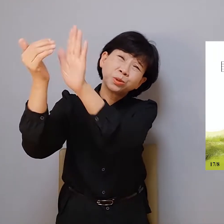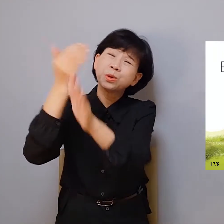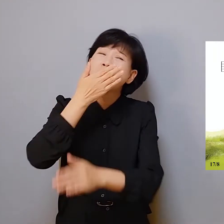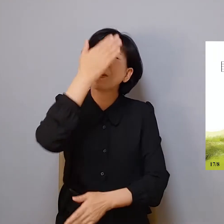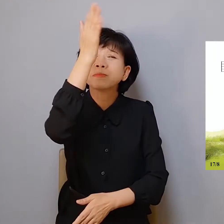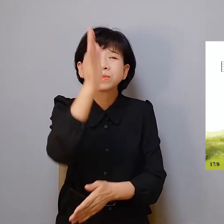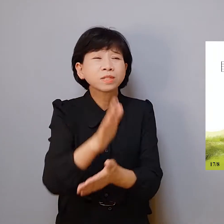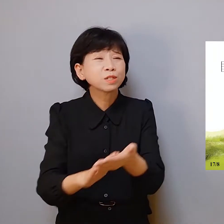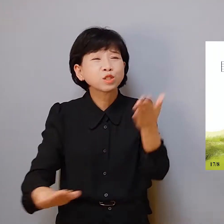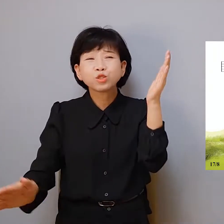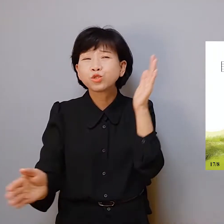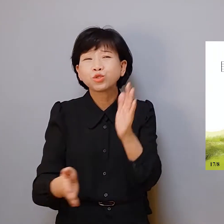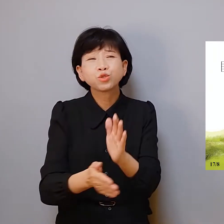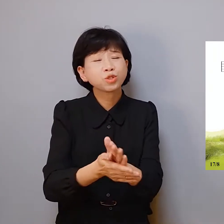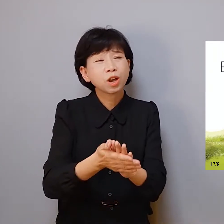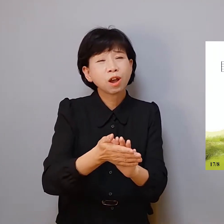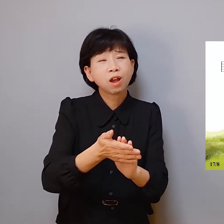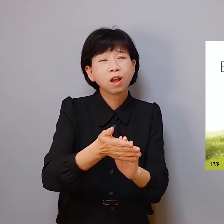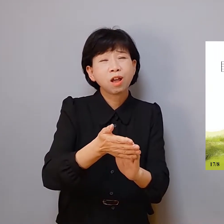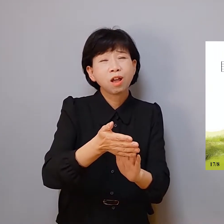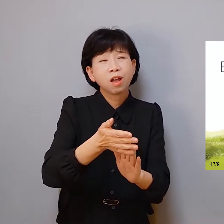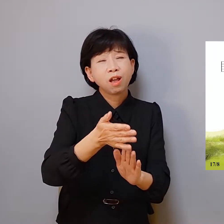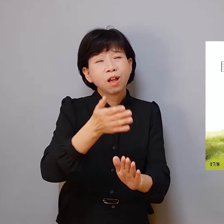가릴 수 없는 주